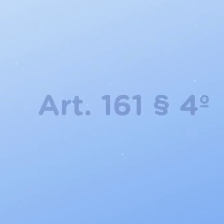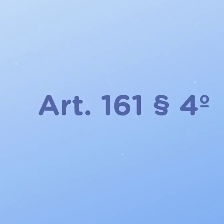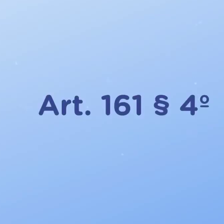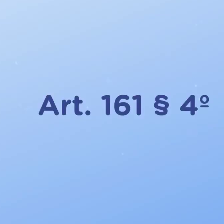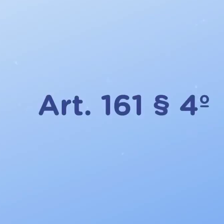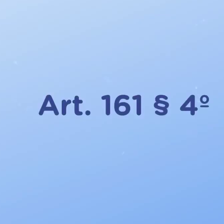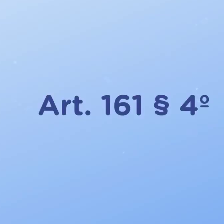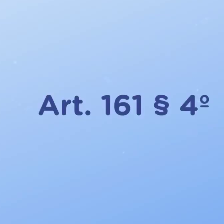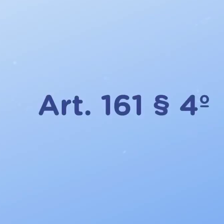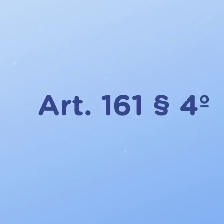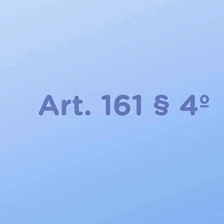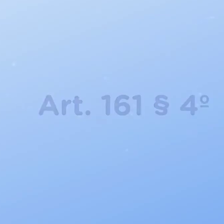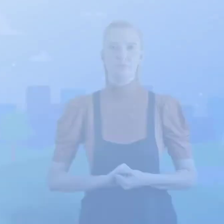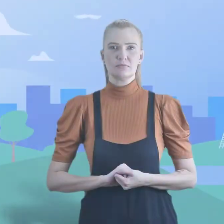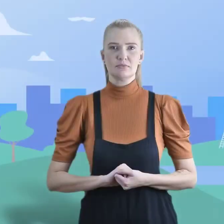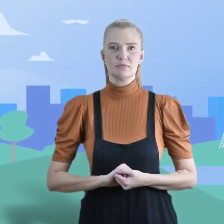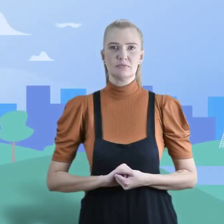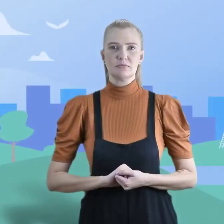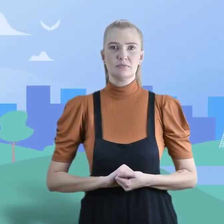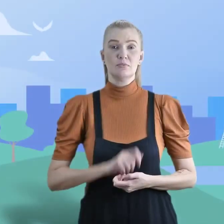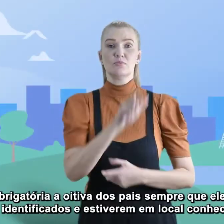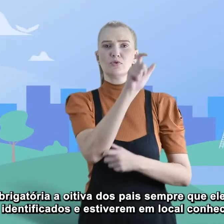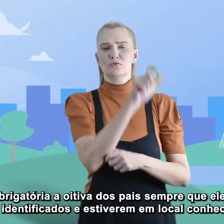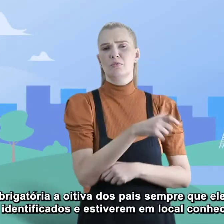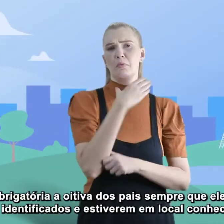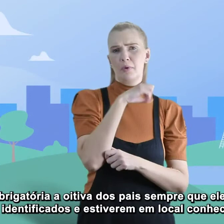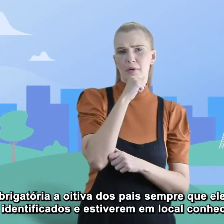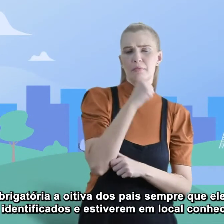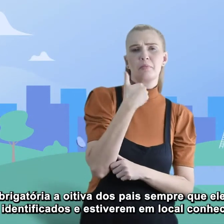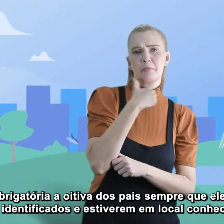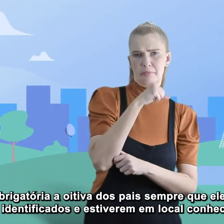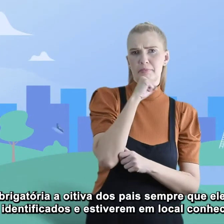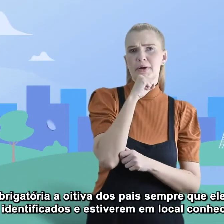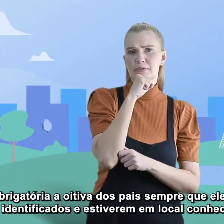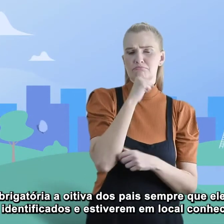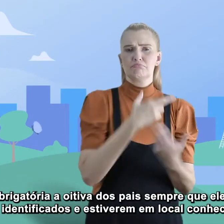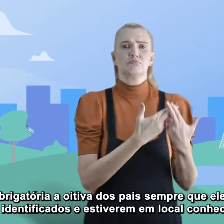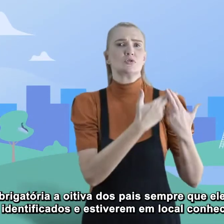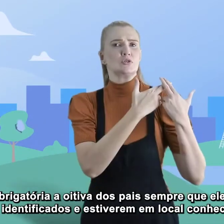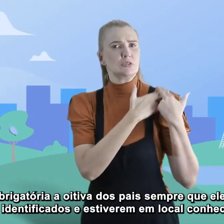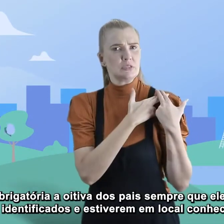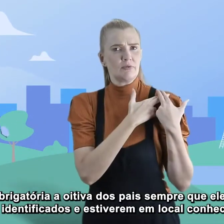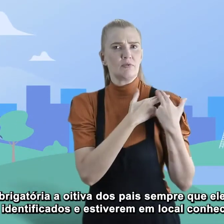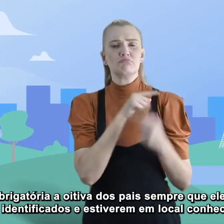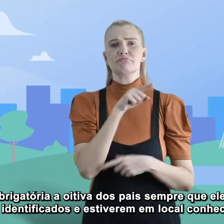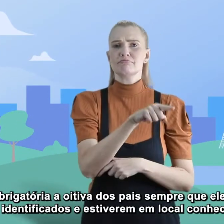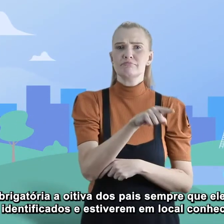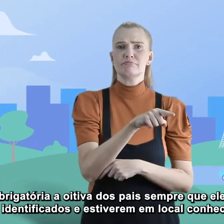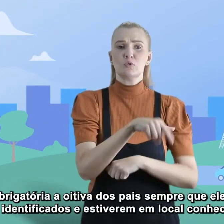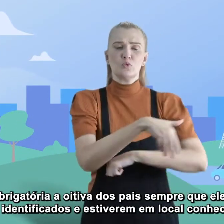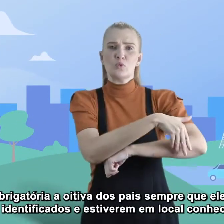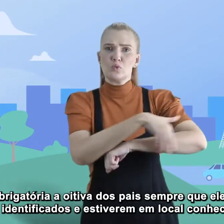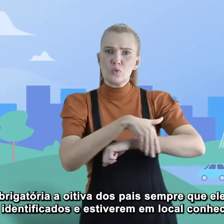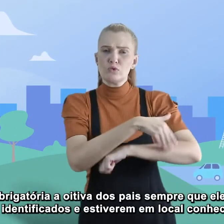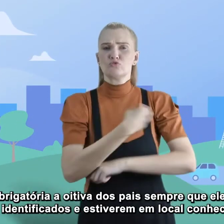Artigo 161, parágrafo 4º. É obrigatória a oitiva dos pais sempre que eles forem identificados